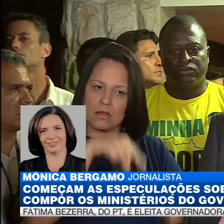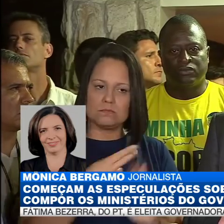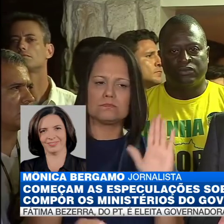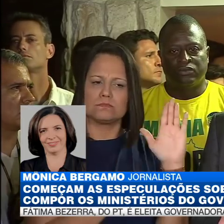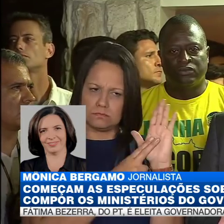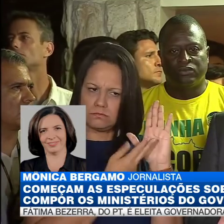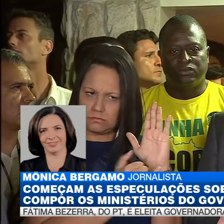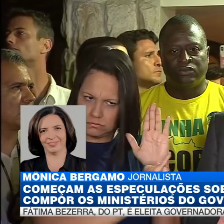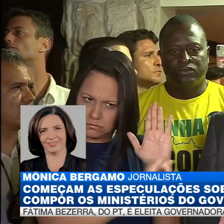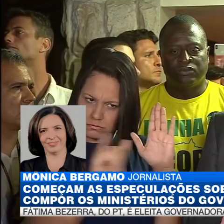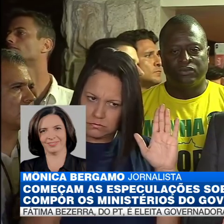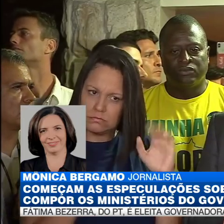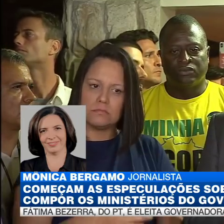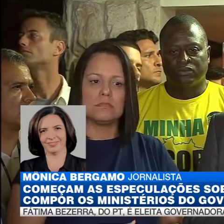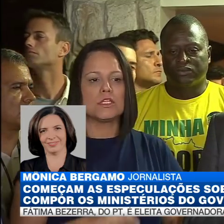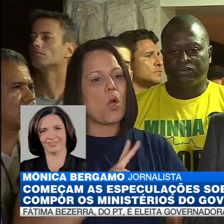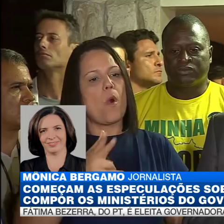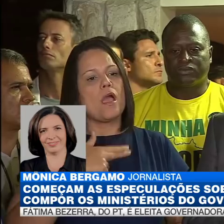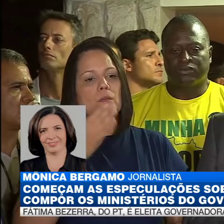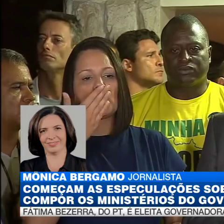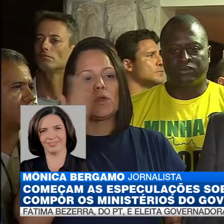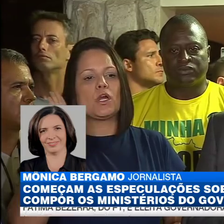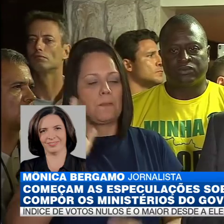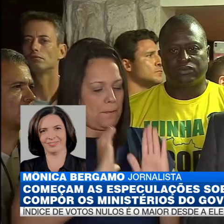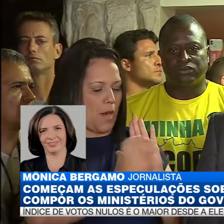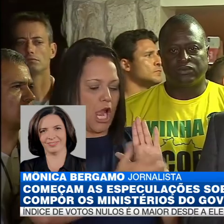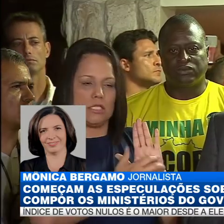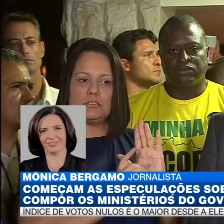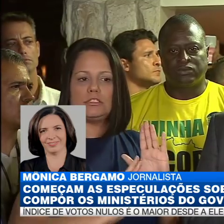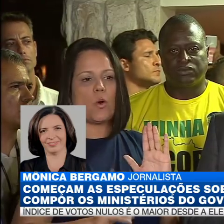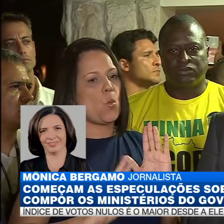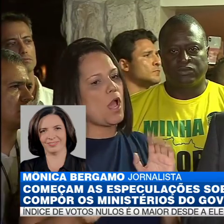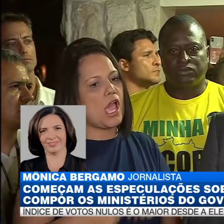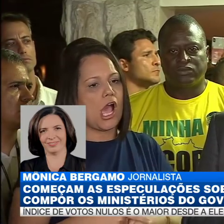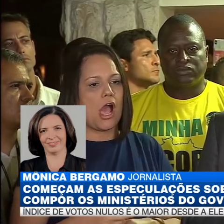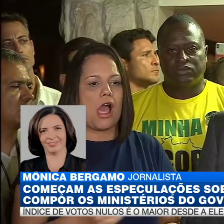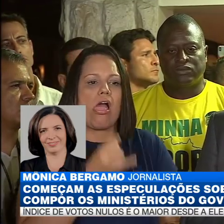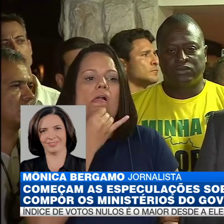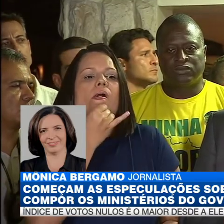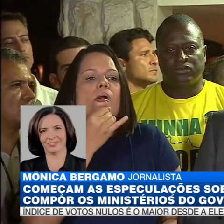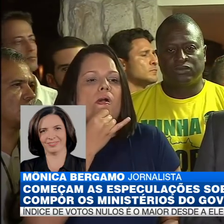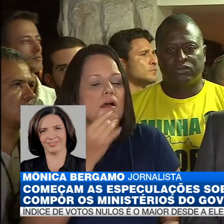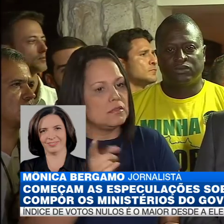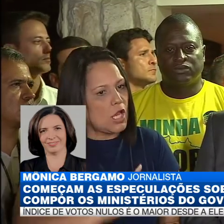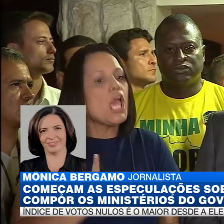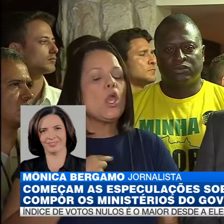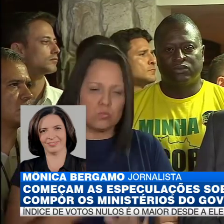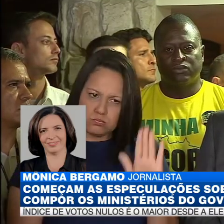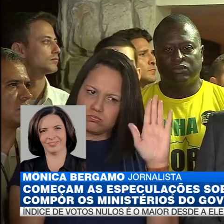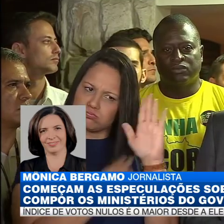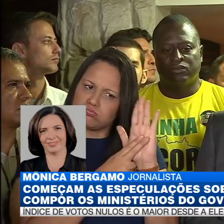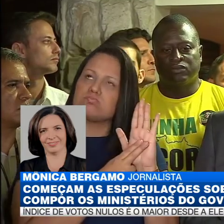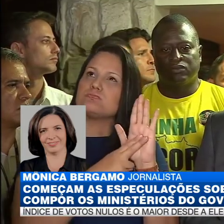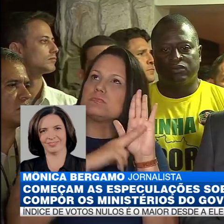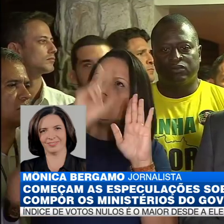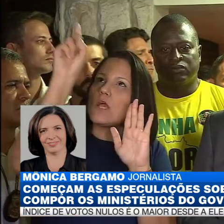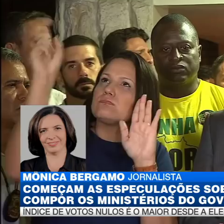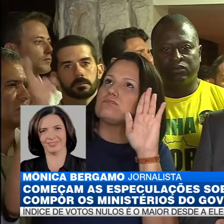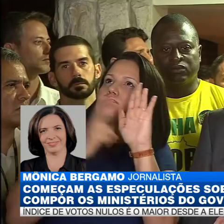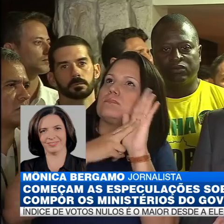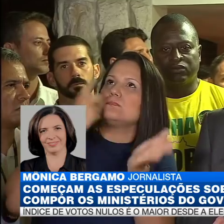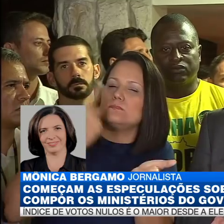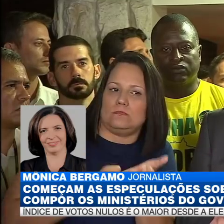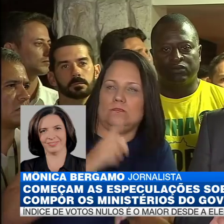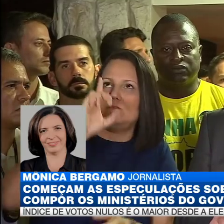intempéries, eles que têm ali um cargo garantido, né? Preferindo esperar, portanto, por uma vaga no Supremo